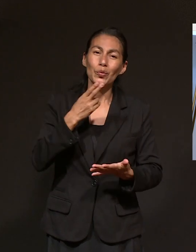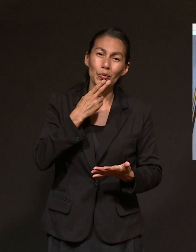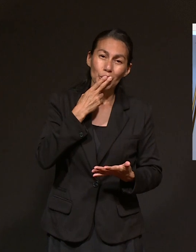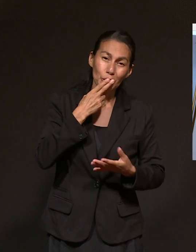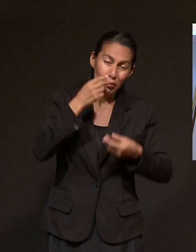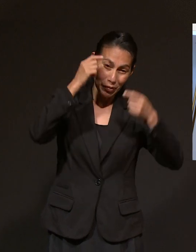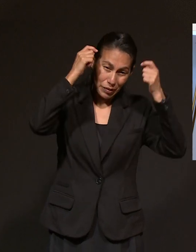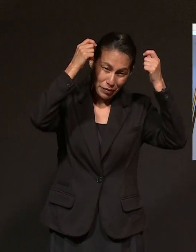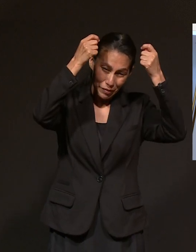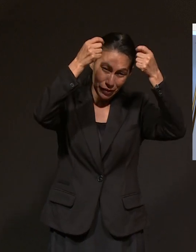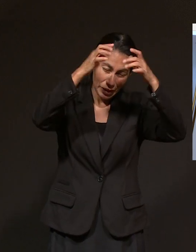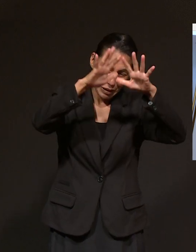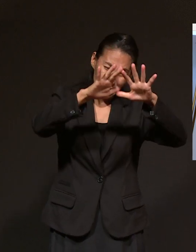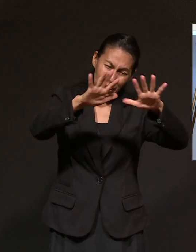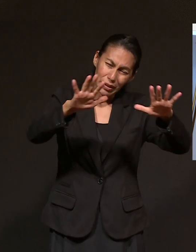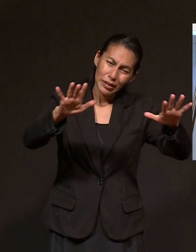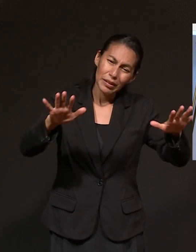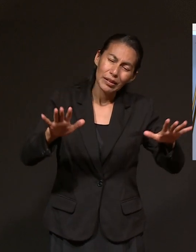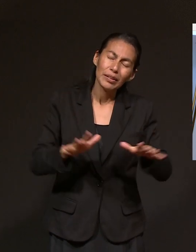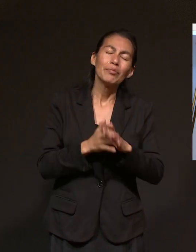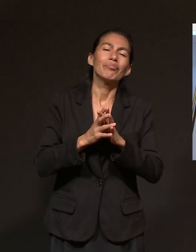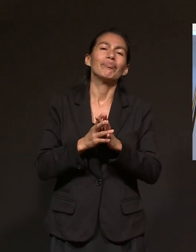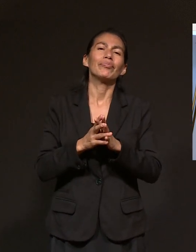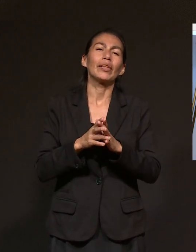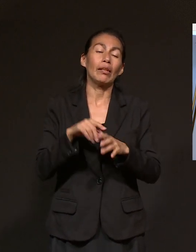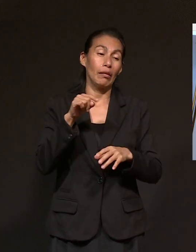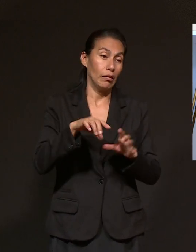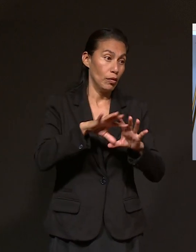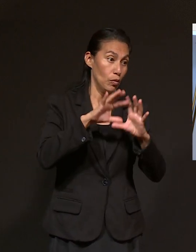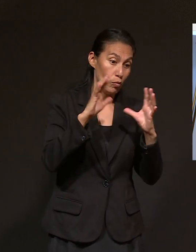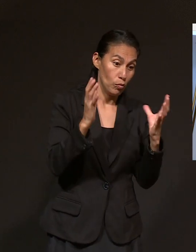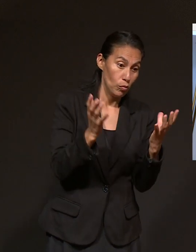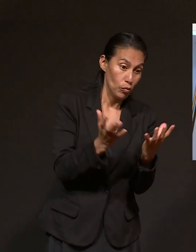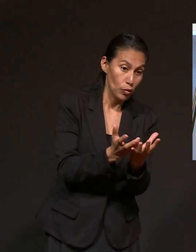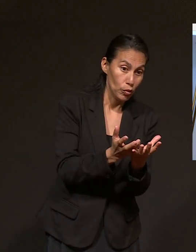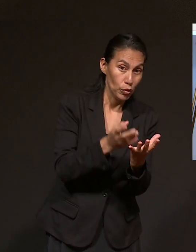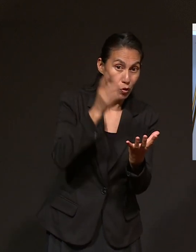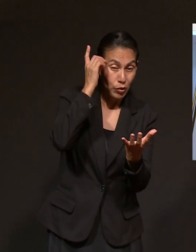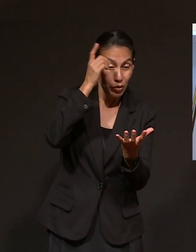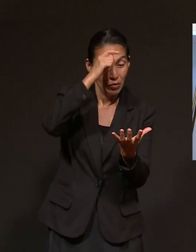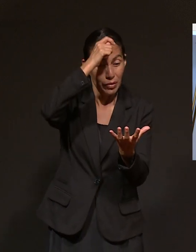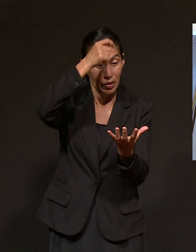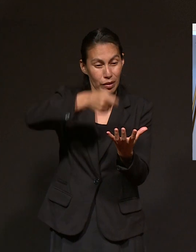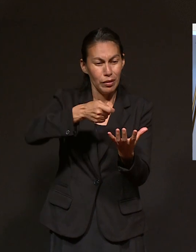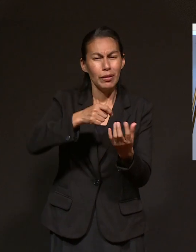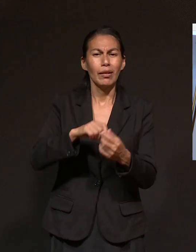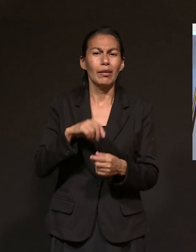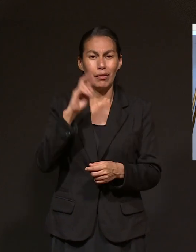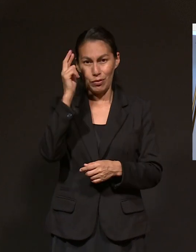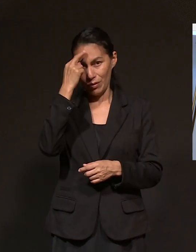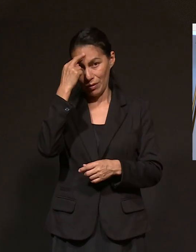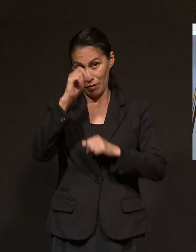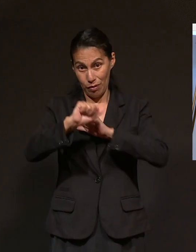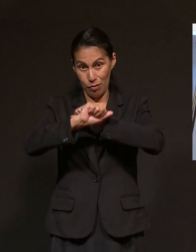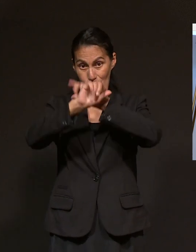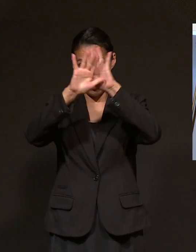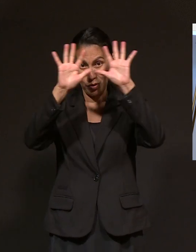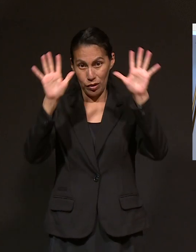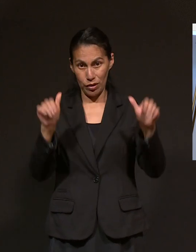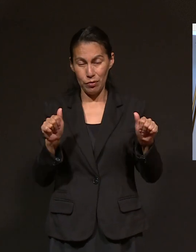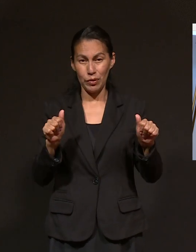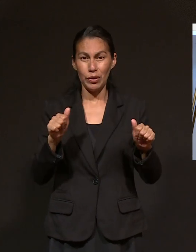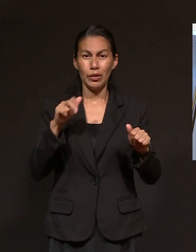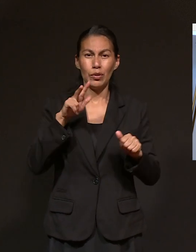Dios utiliza para inundar de luz a este mundo, de acuerdo a Apocalipsis